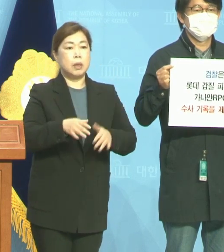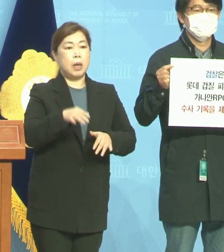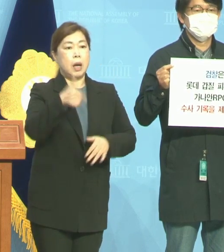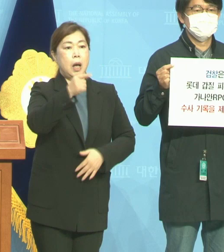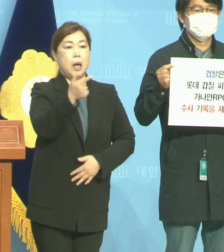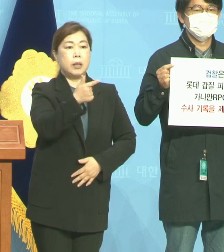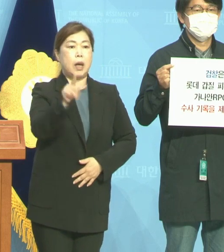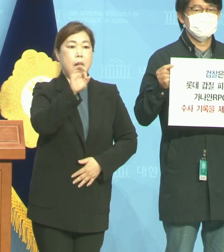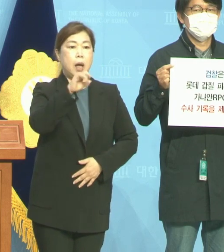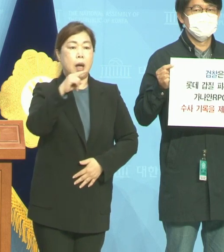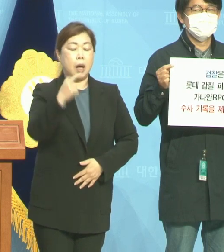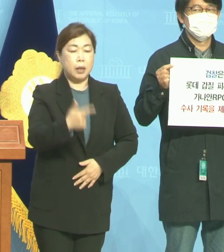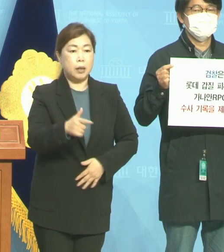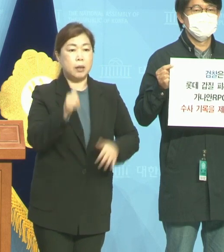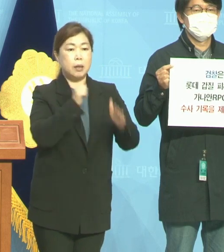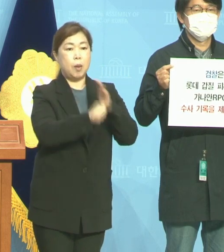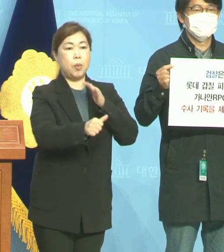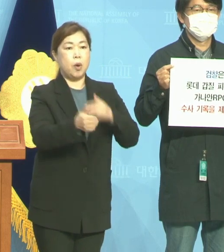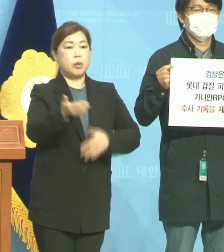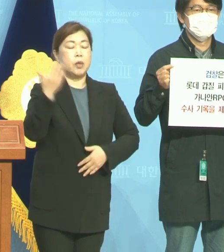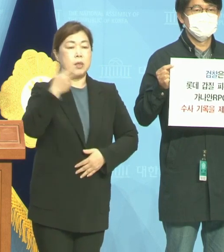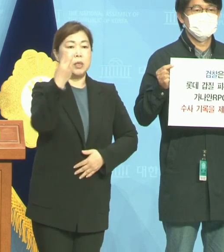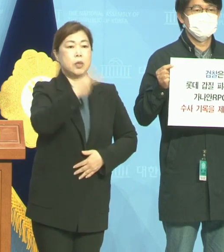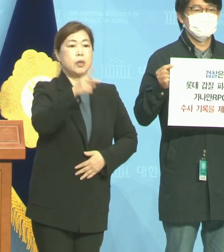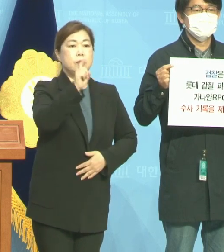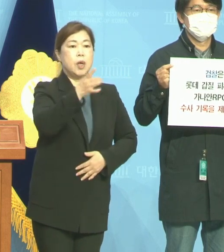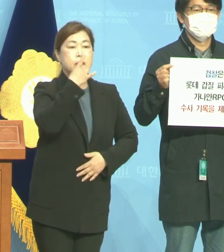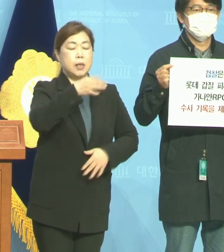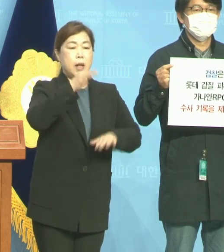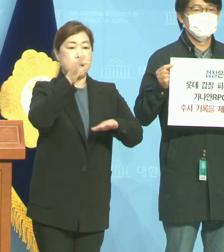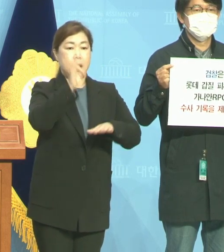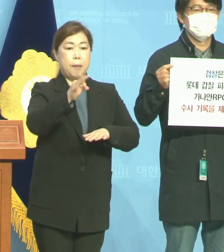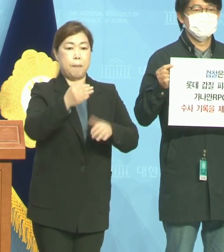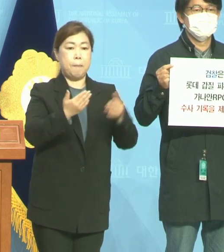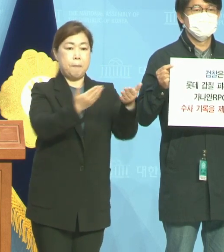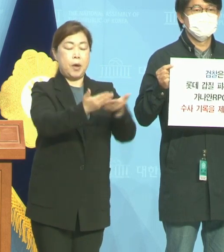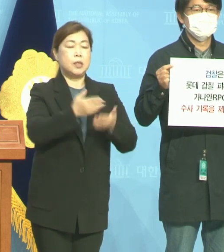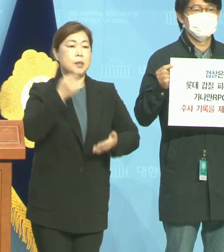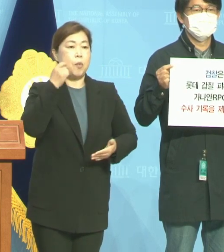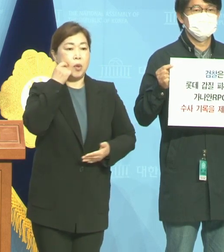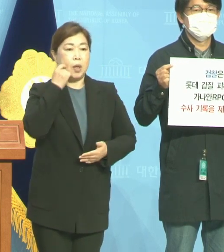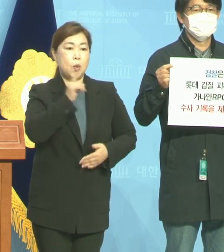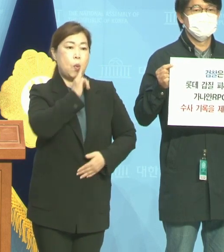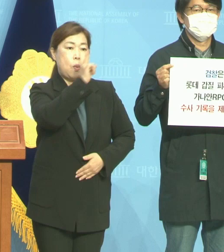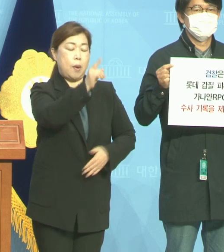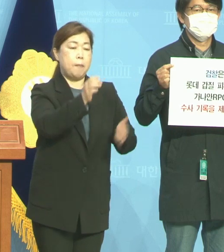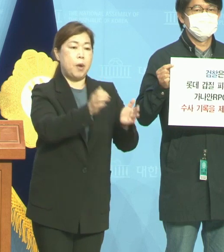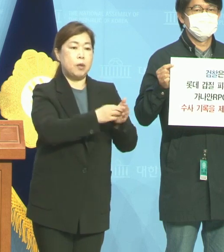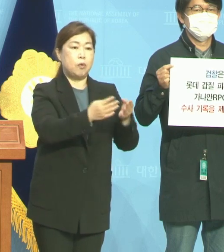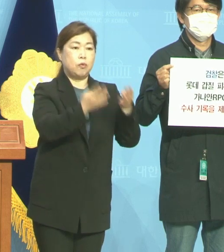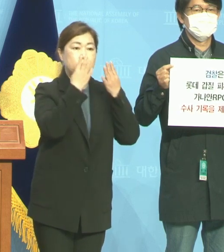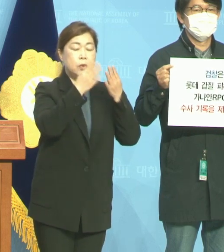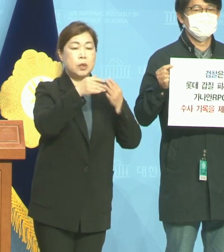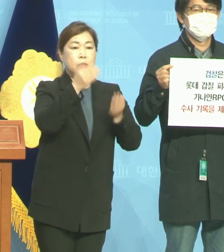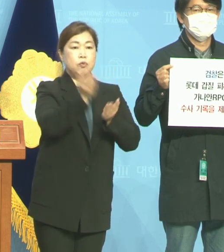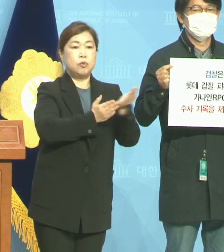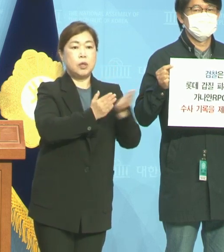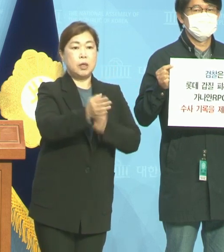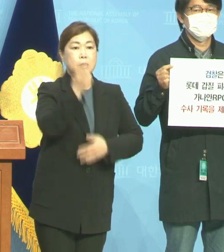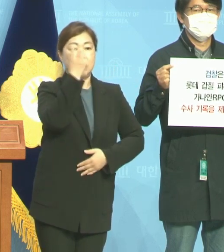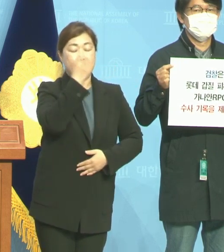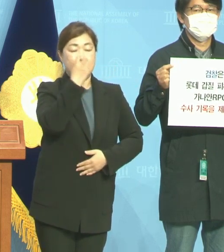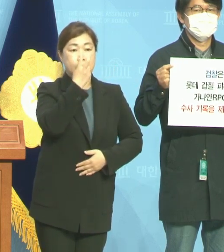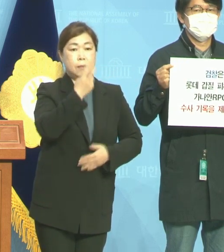썰 값을 받지 못한 농민 들로 부터 고소를 당해서 전라북도 군산 경찰서에서 조사를